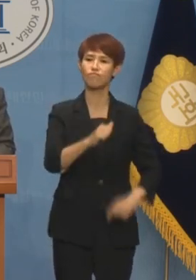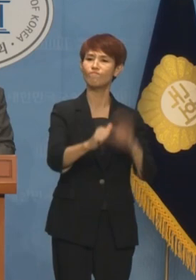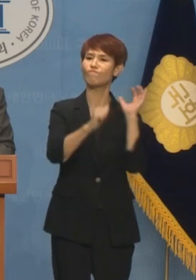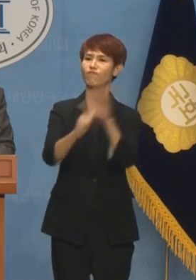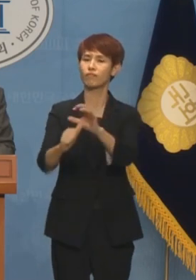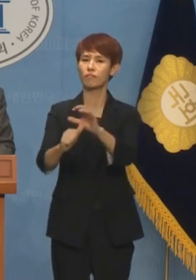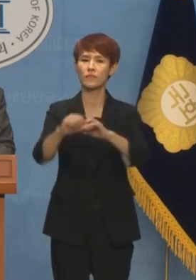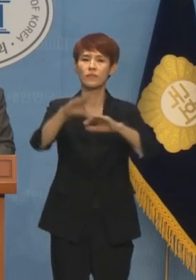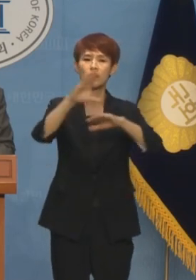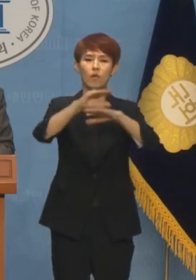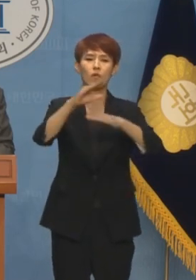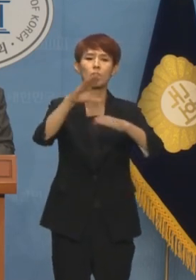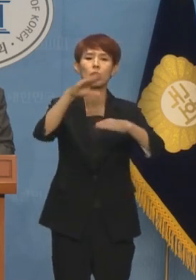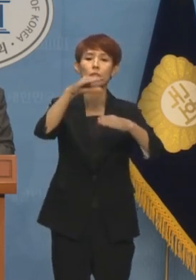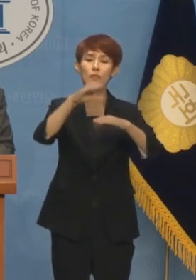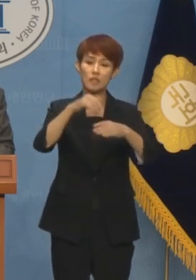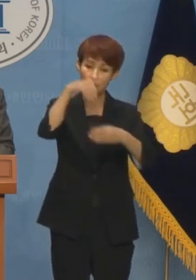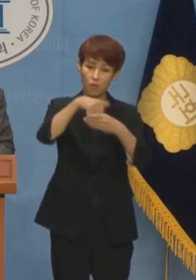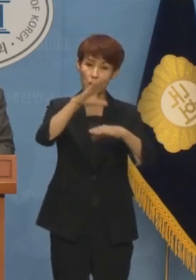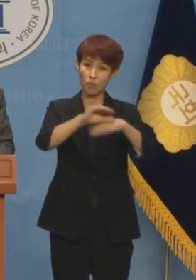치는 선방위입니다.